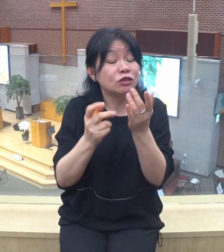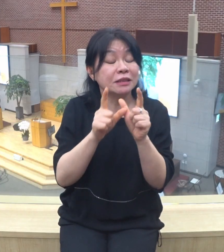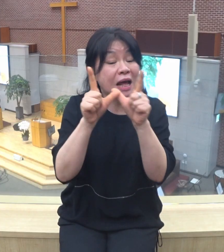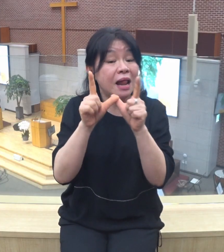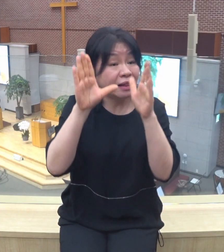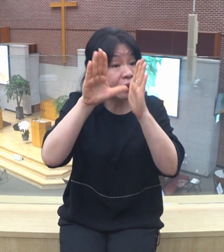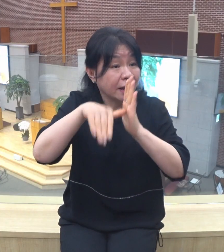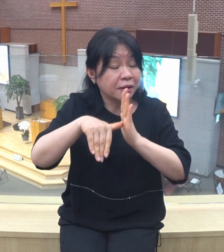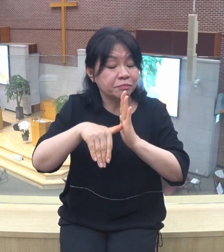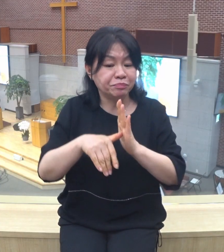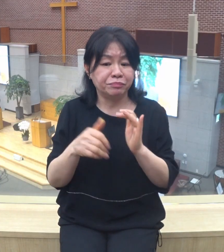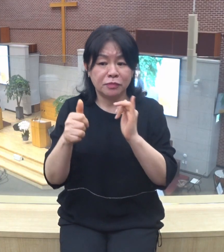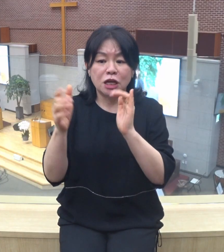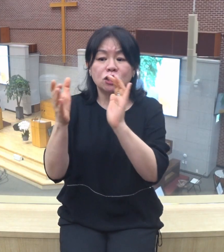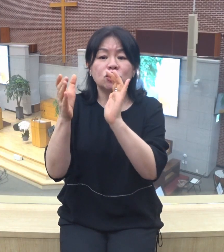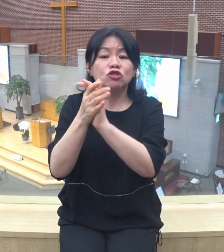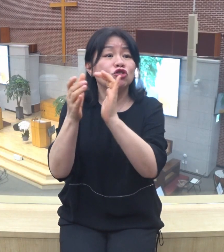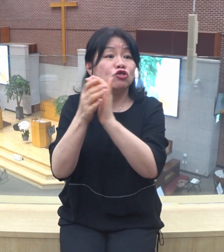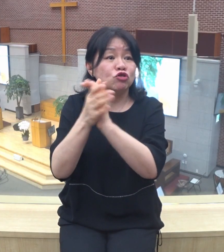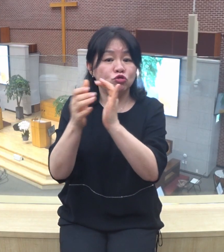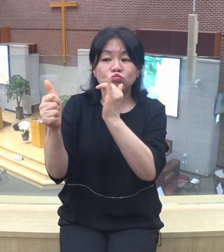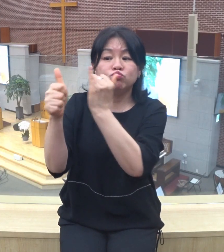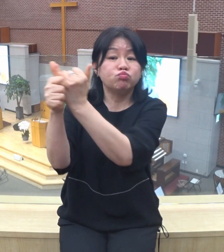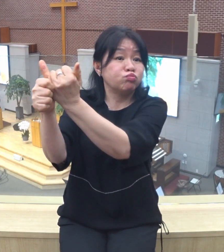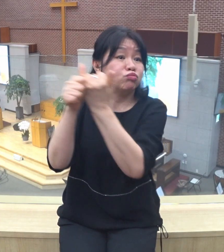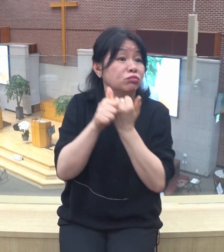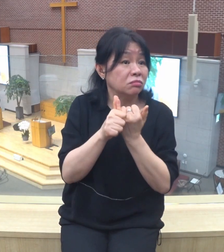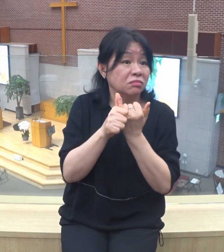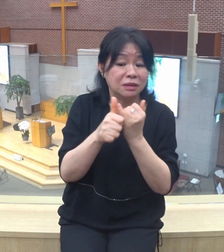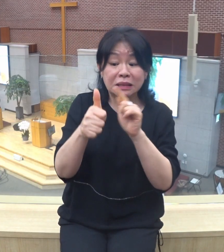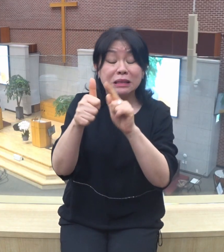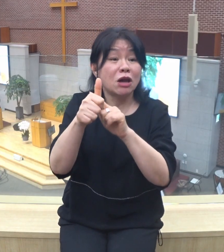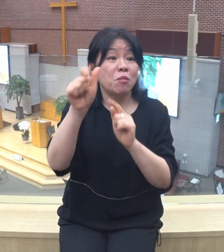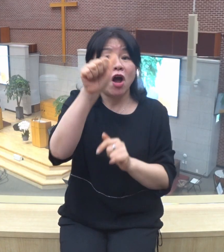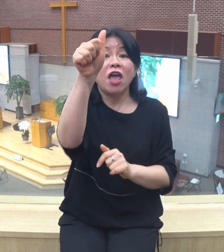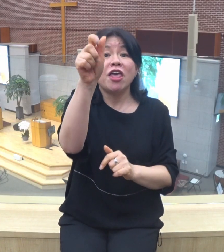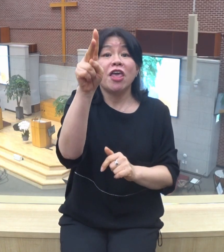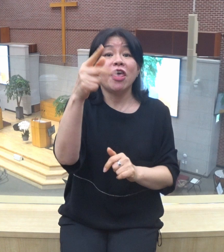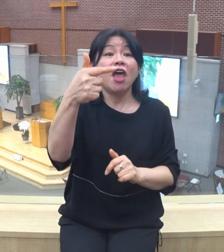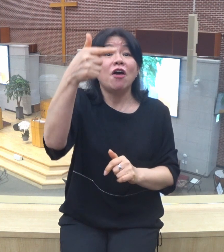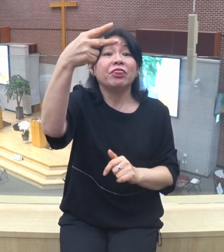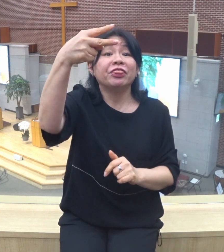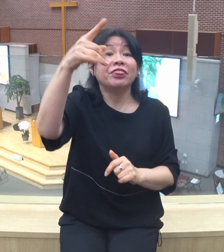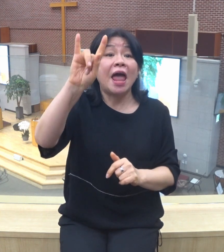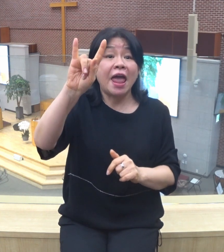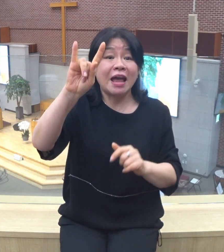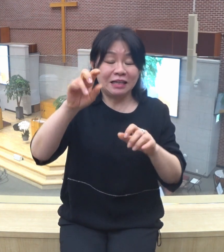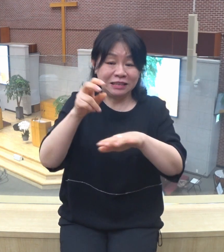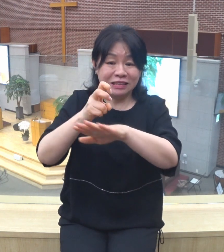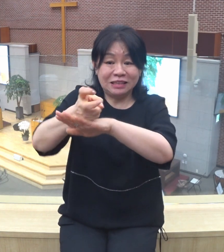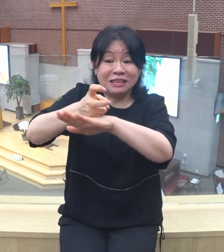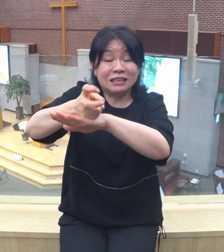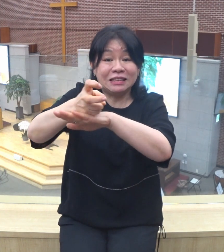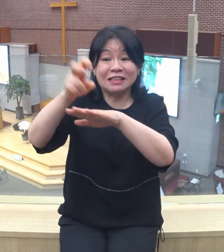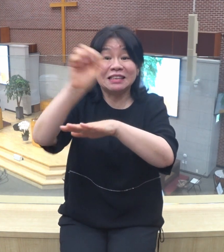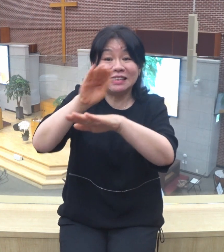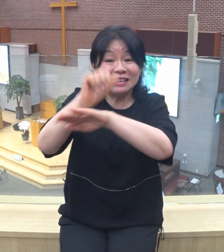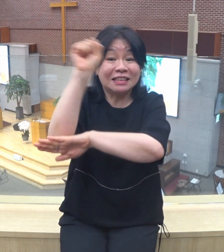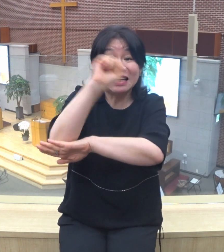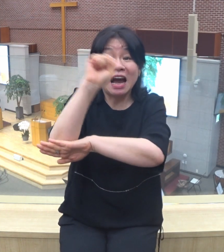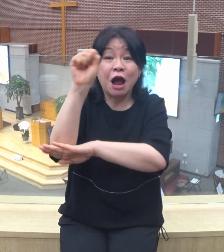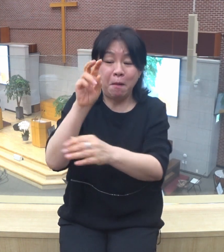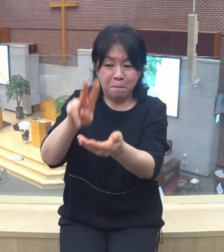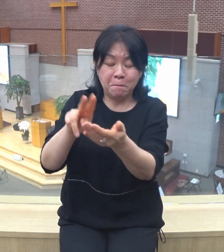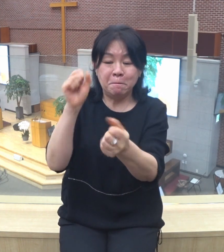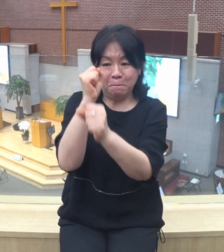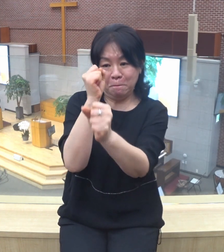방문했습니다. 그 남편은 현대 자동차의 엔지니어였습니다. 개발하는 엔지니어였는데 그분과 함께